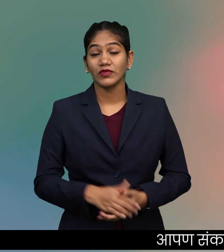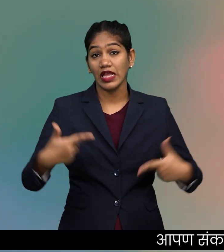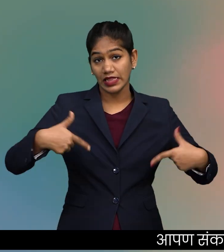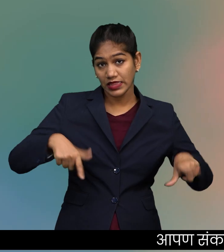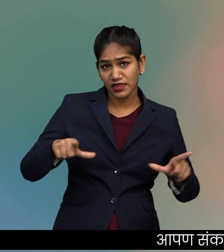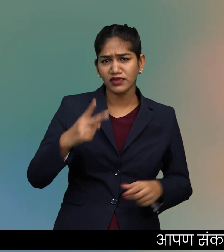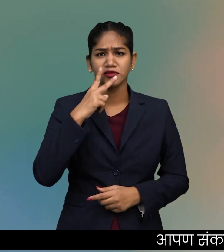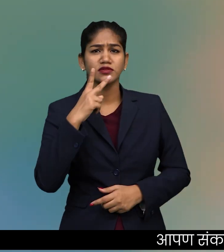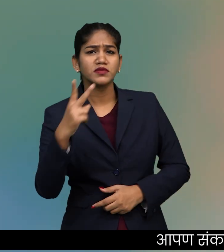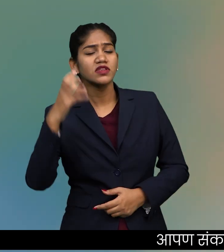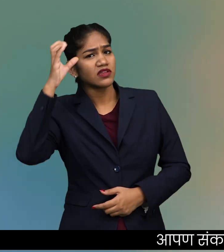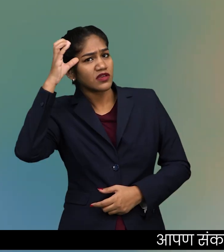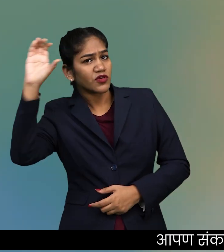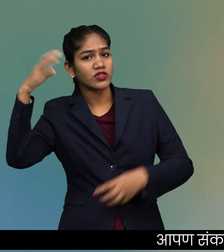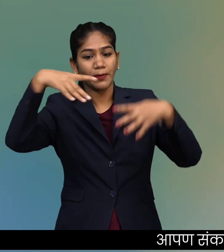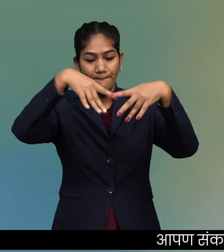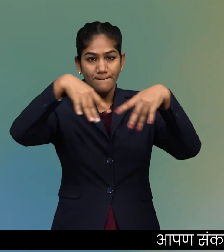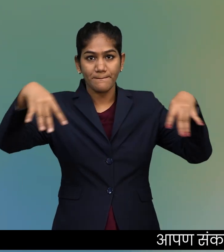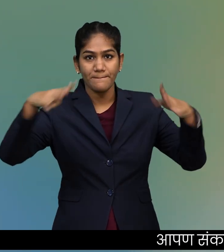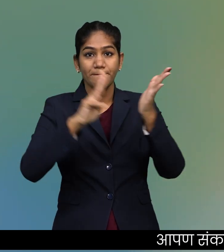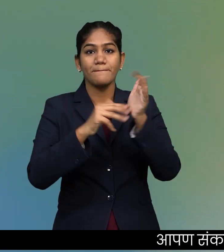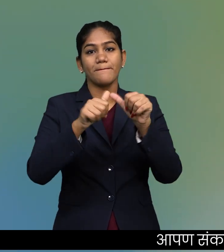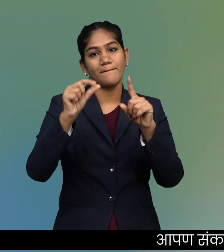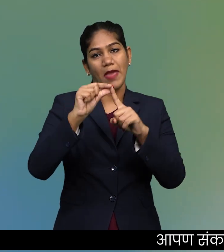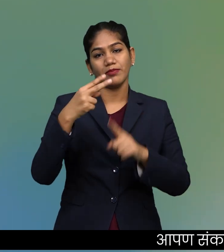आपण संकल्पना नकाशा तपासूया.